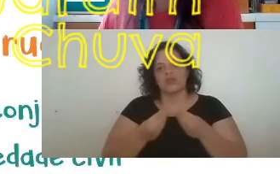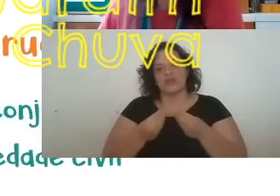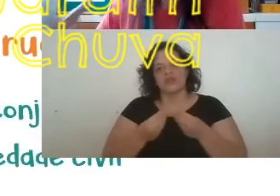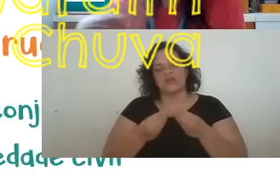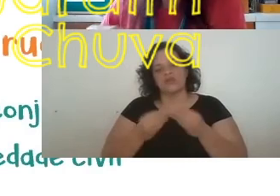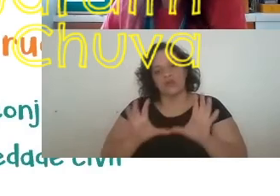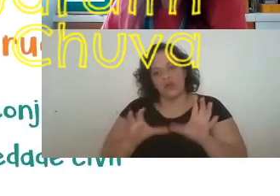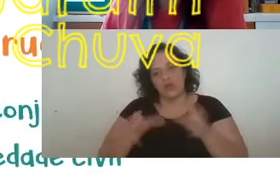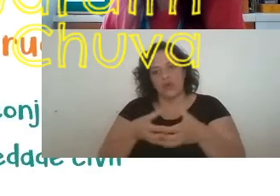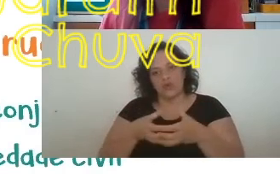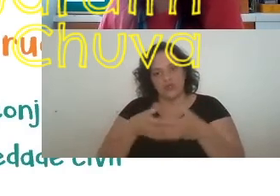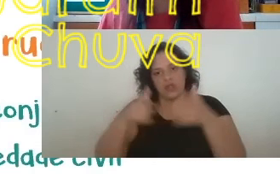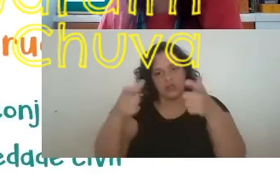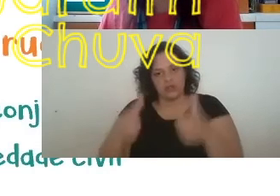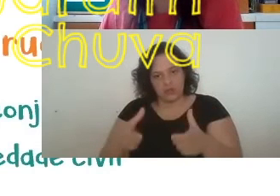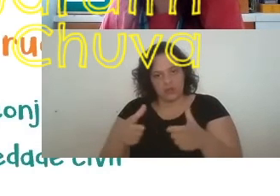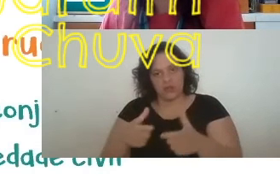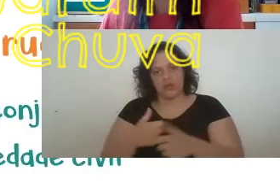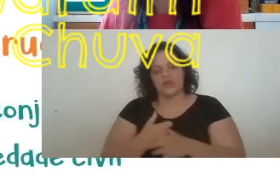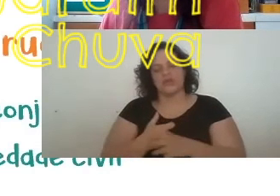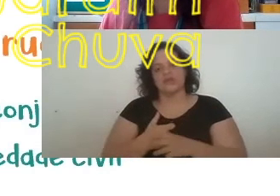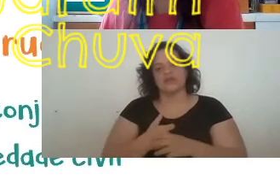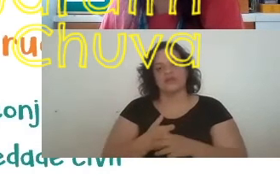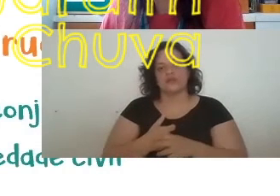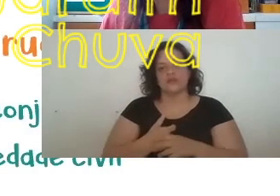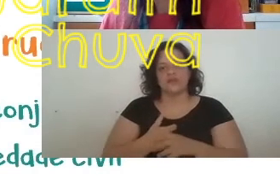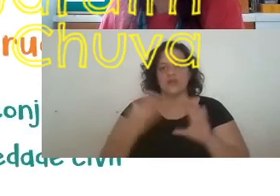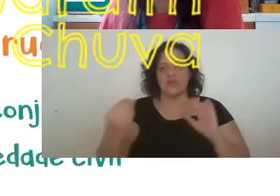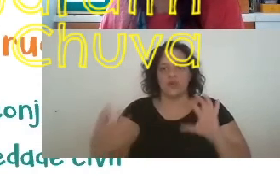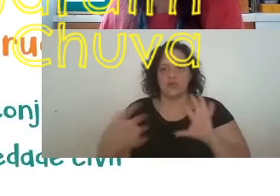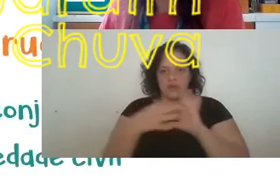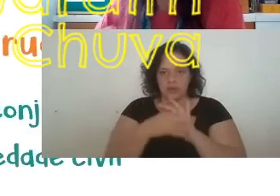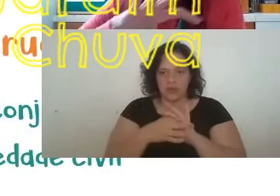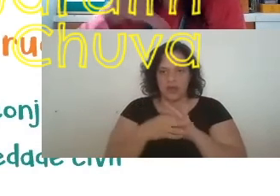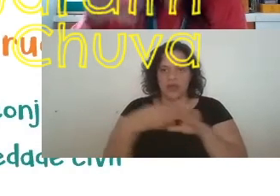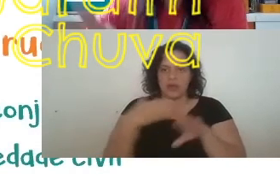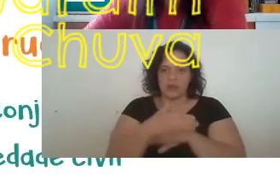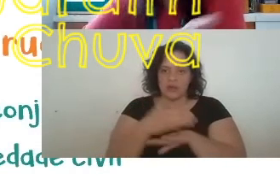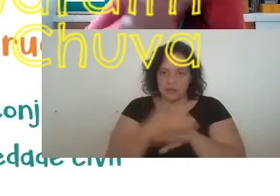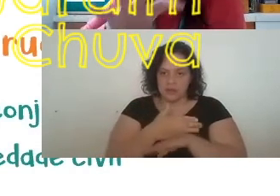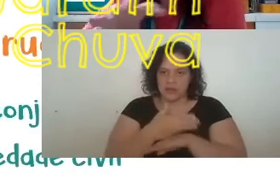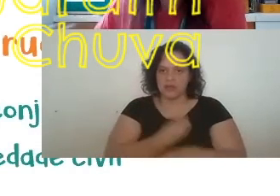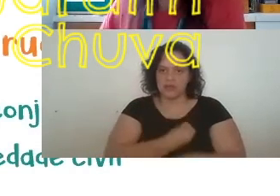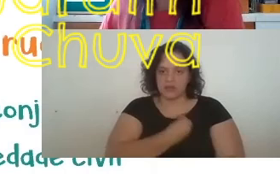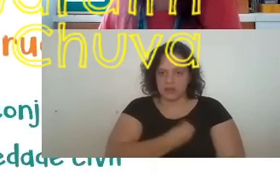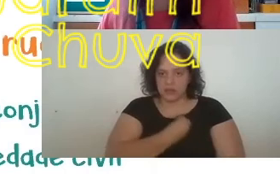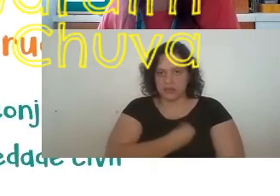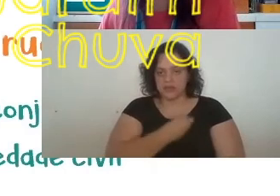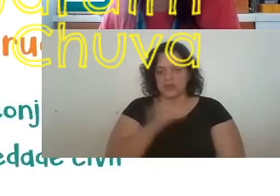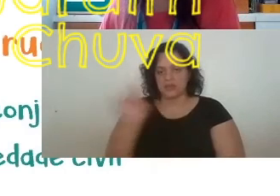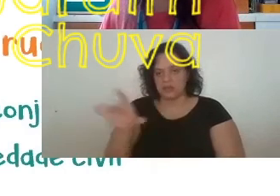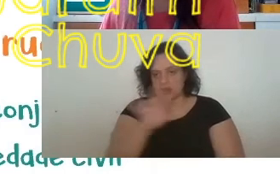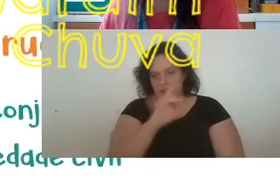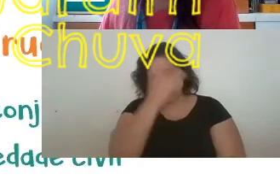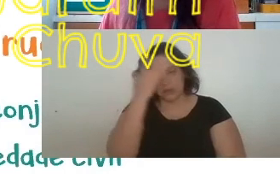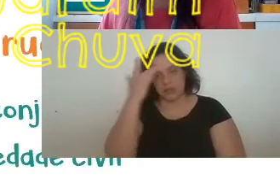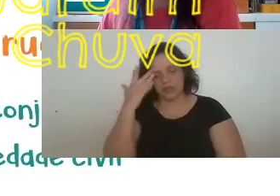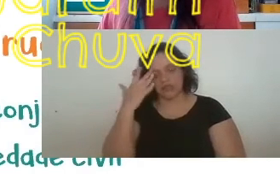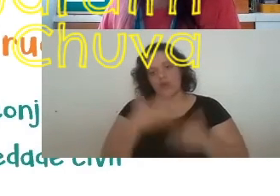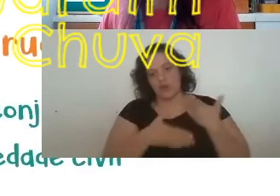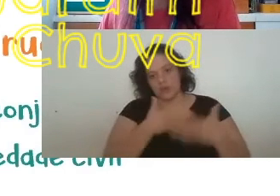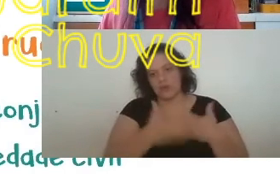local, como que a gente integra, então, a participação de cada um nesse processo todo, né, tem sido